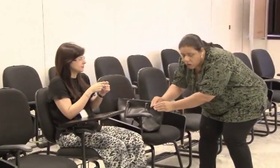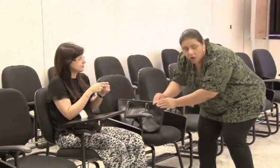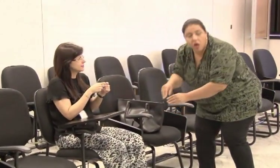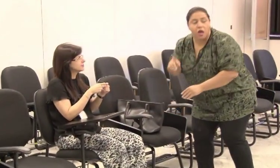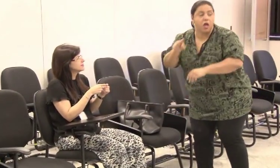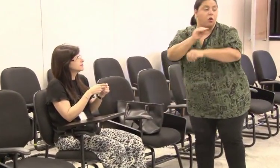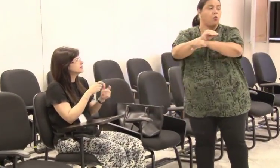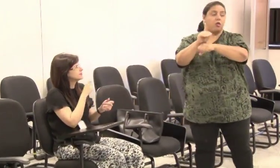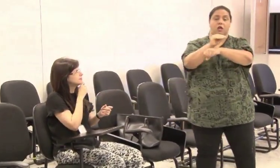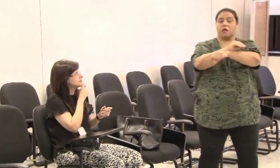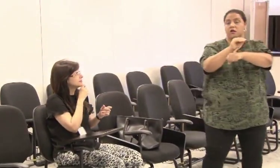Bom.